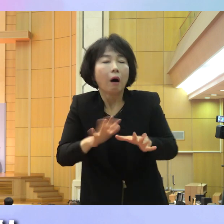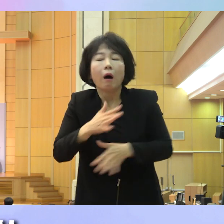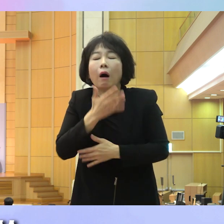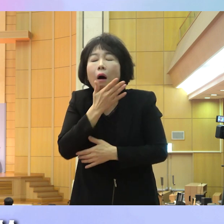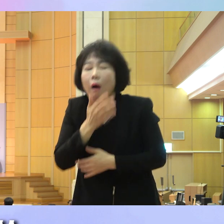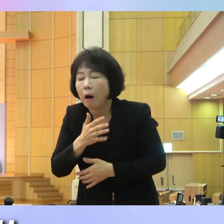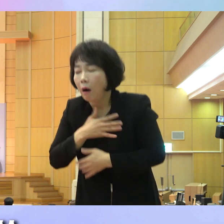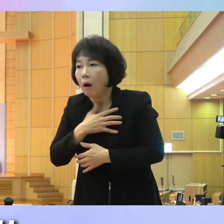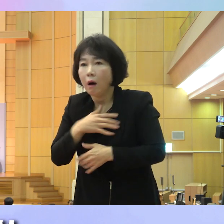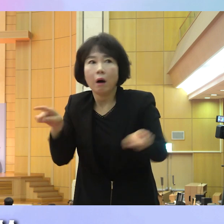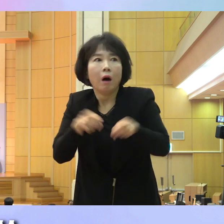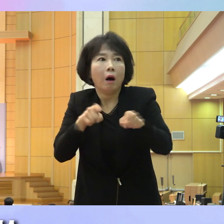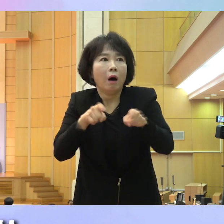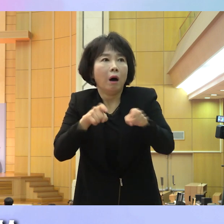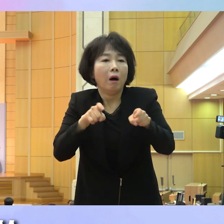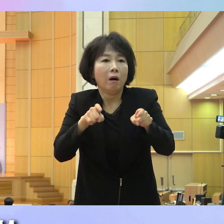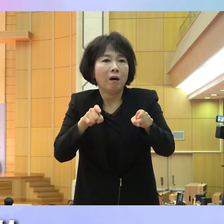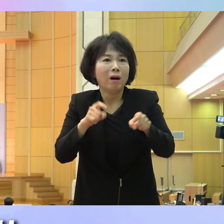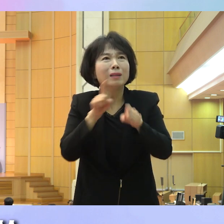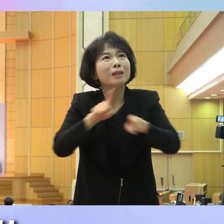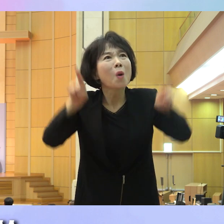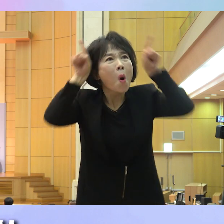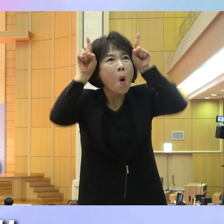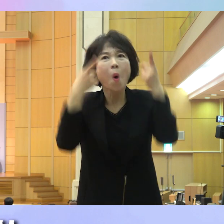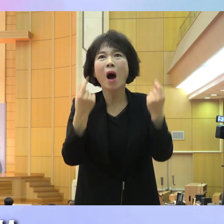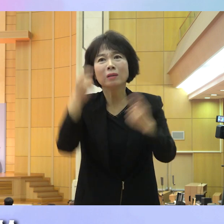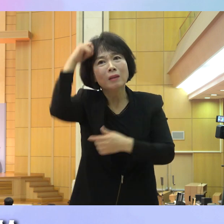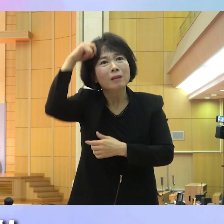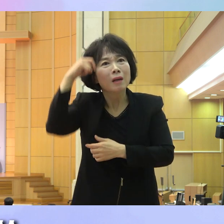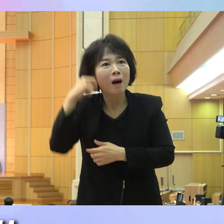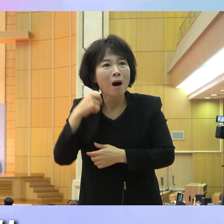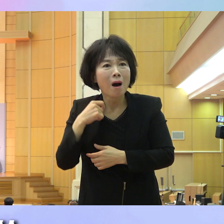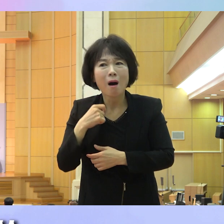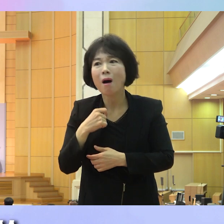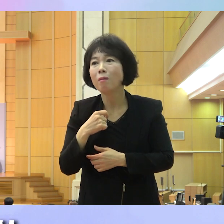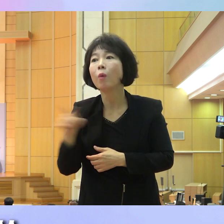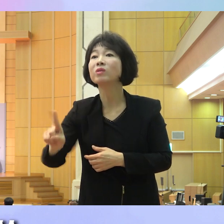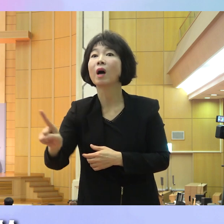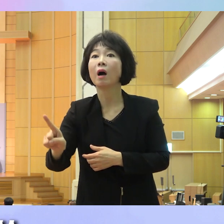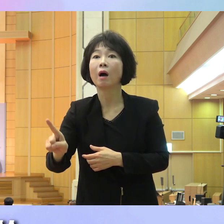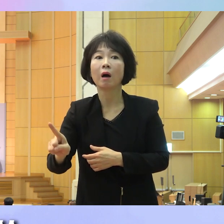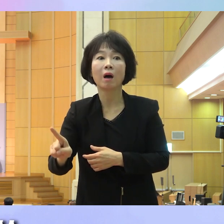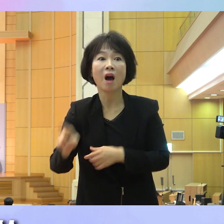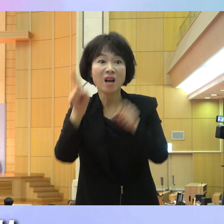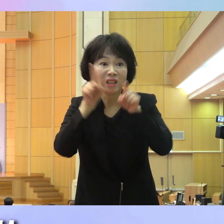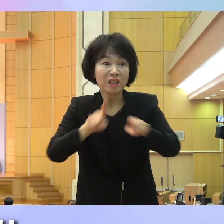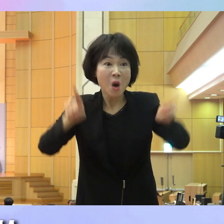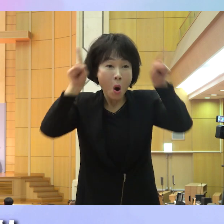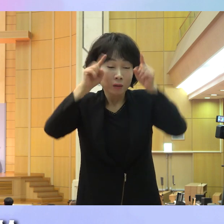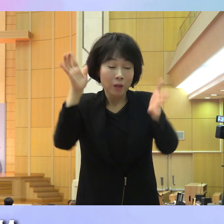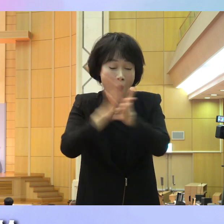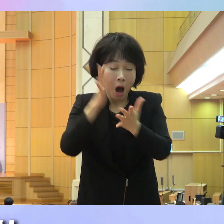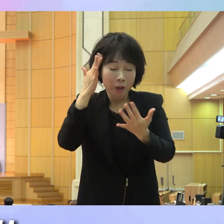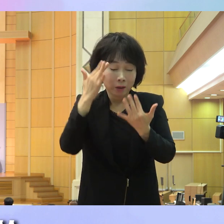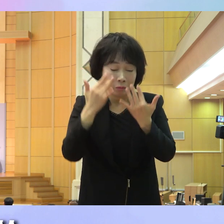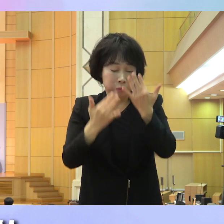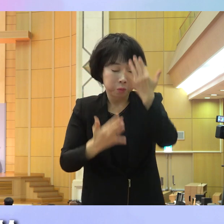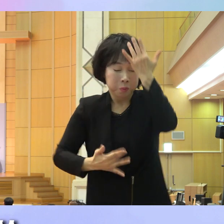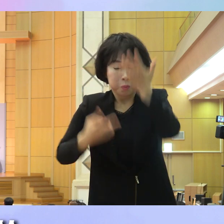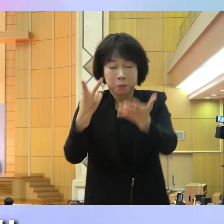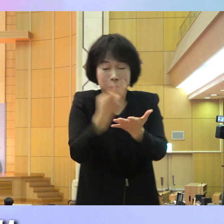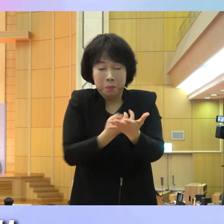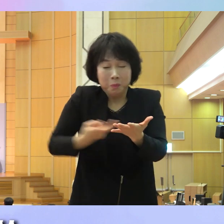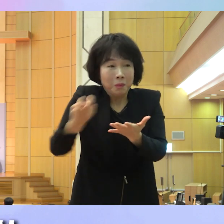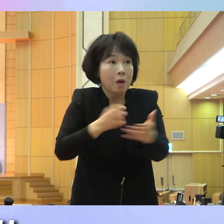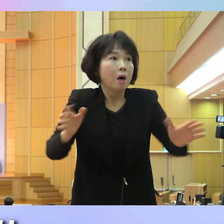야 지옥 같다, 나 지옥 같은 삶을 살고 있다, 이런 말 하잖아요. 지옥이라고 하는 걸 얼마나 알고